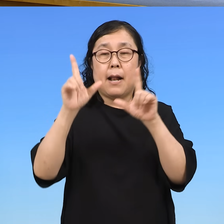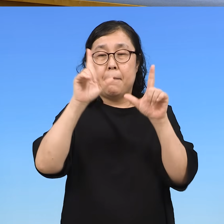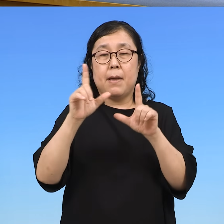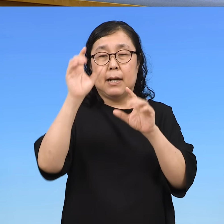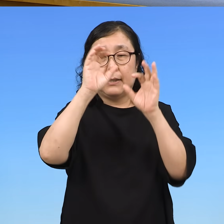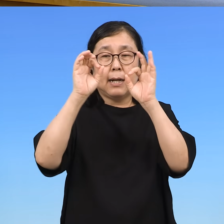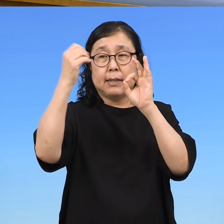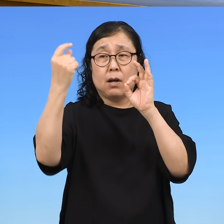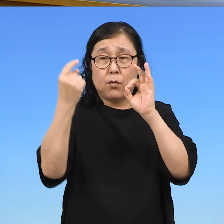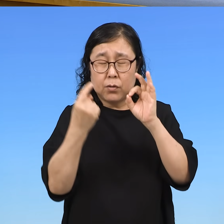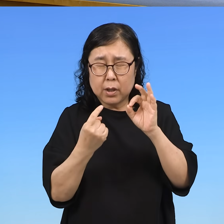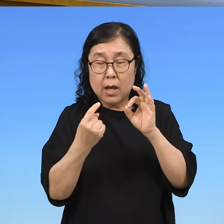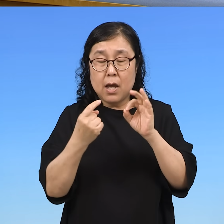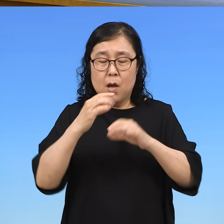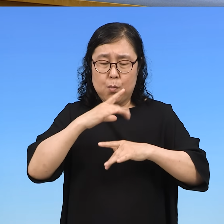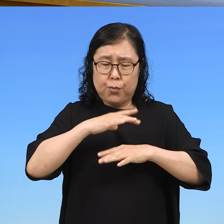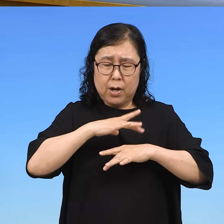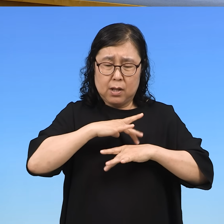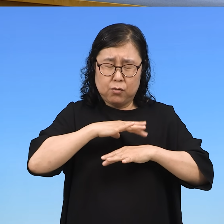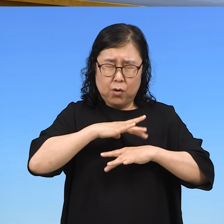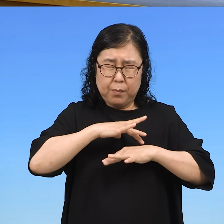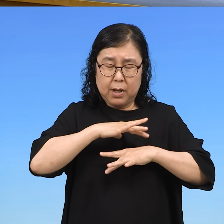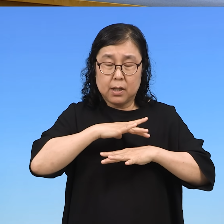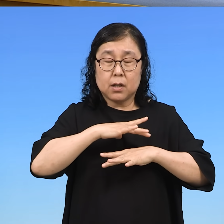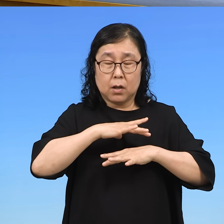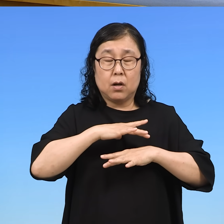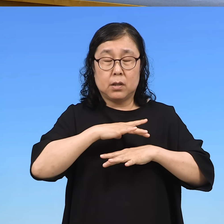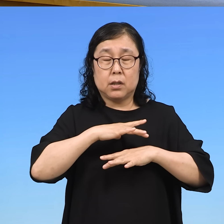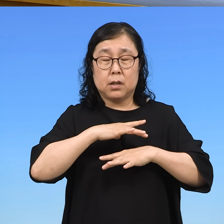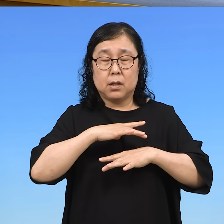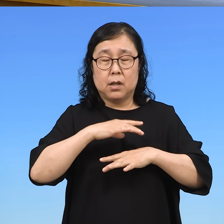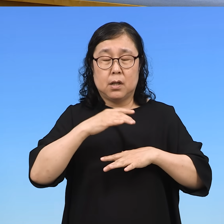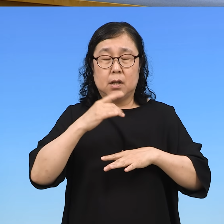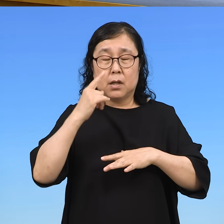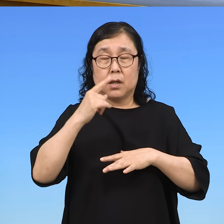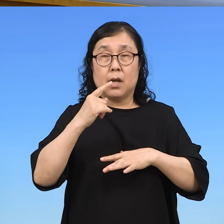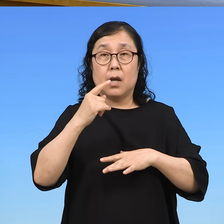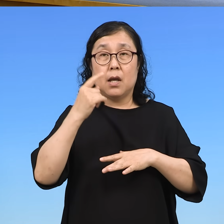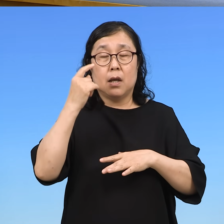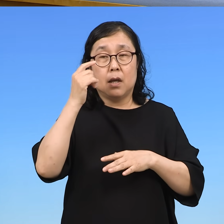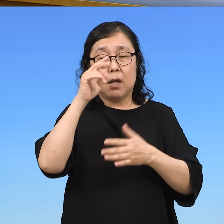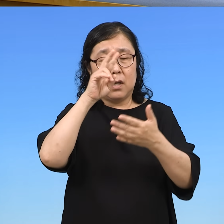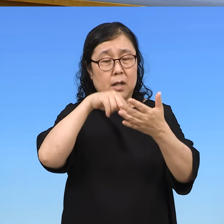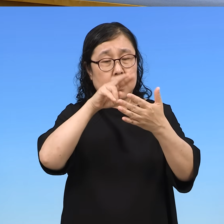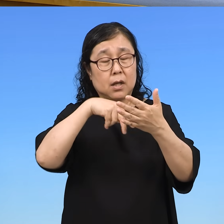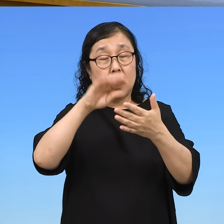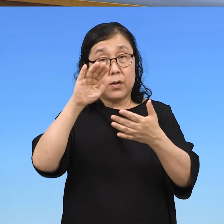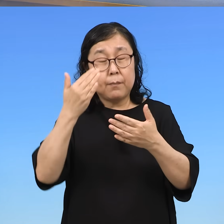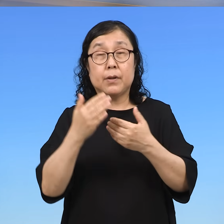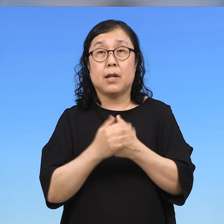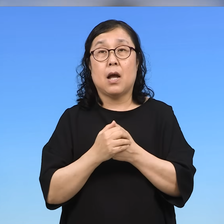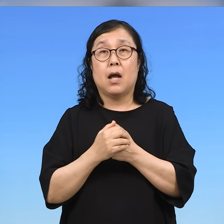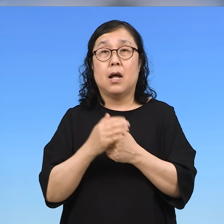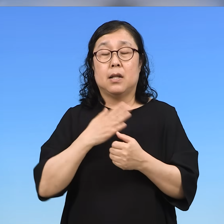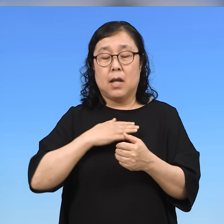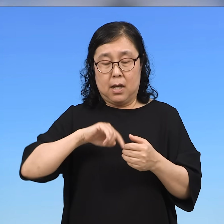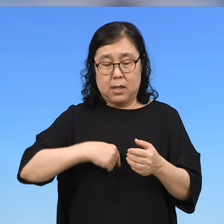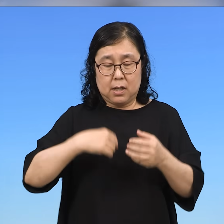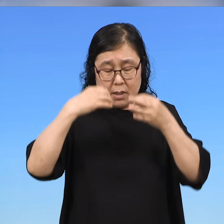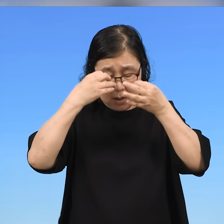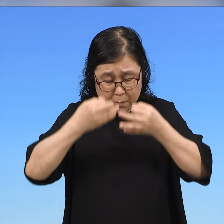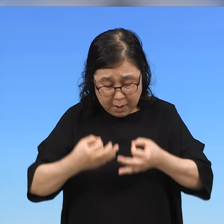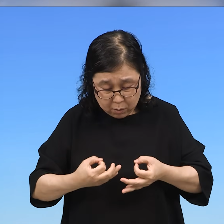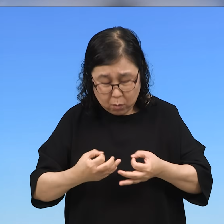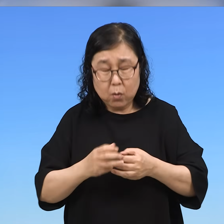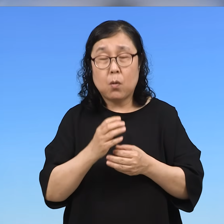인생에 찾아오는 게 불안과 두려움이라는 걸 저는 이것을 정말 참 긍휼한 마음으로 봤습니다. 그리고 저 자신을